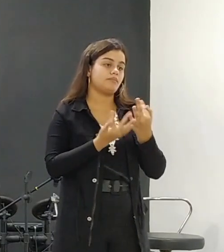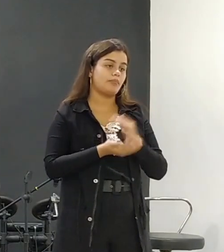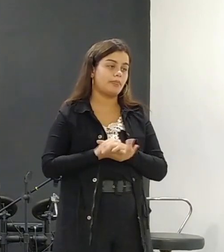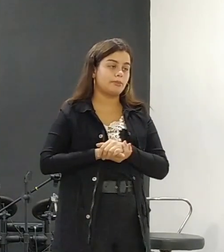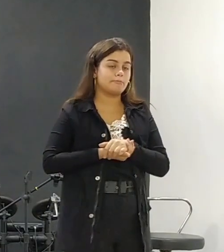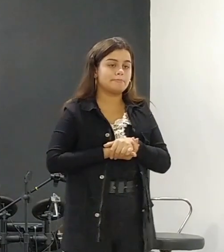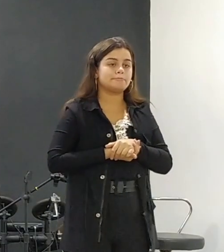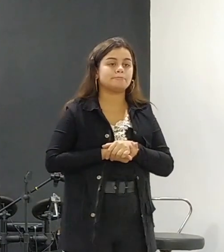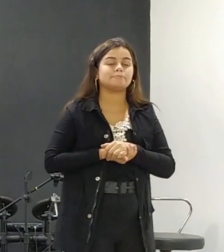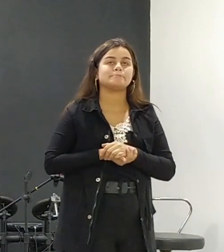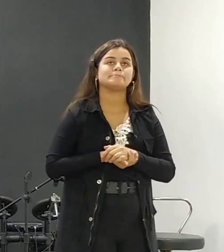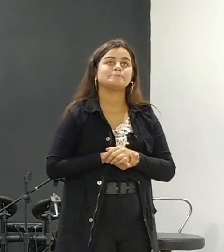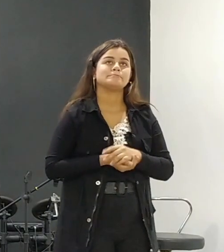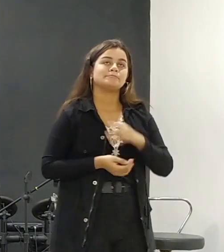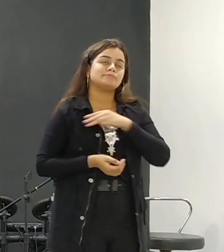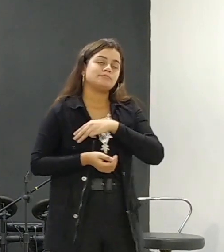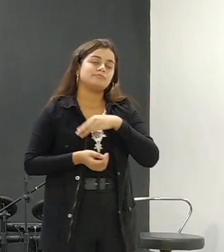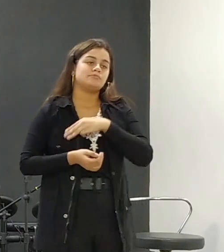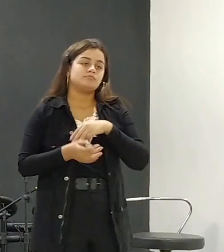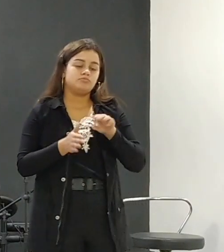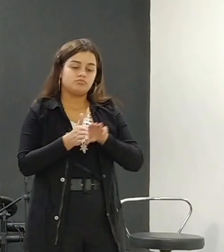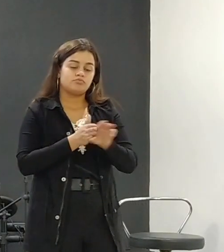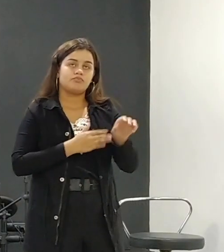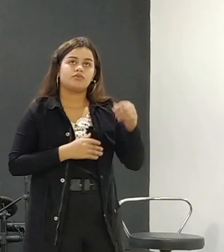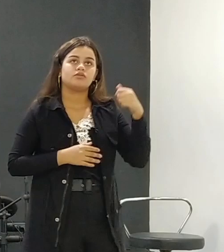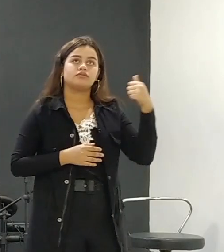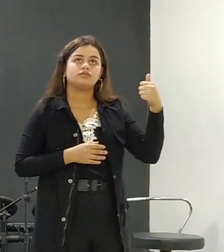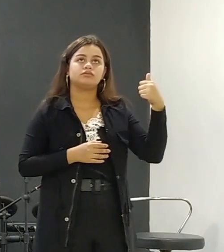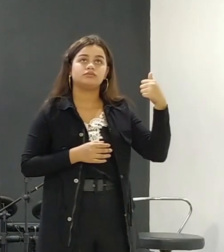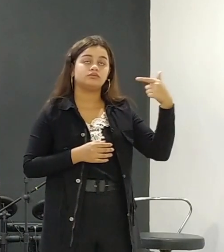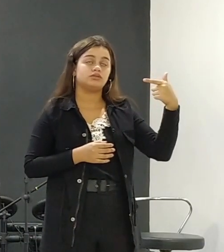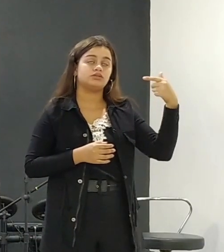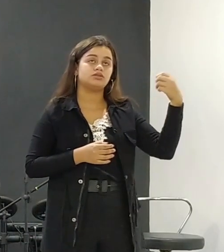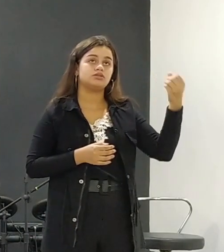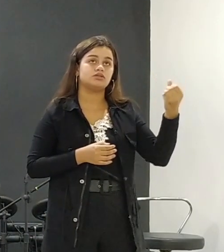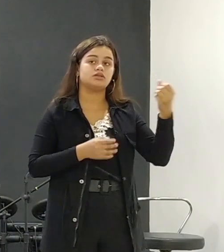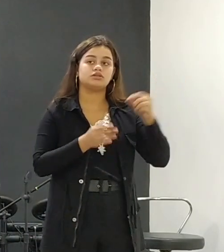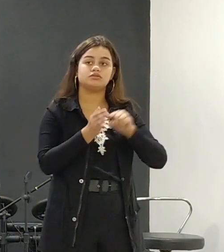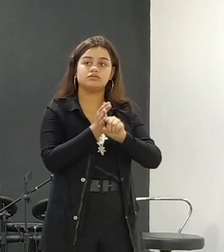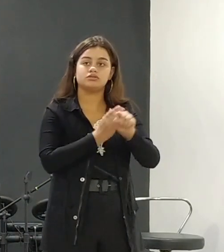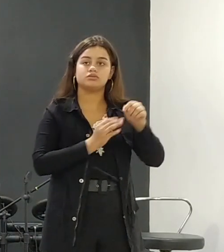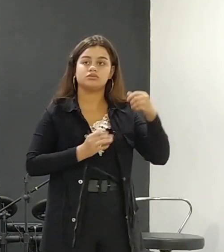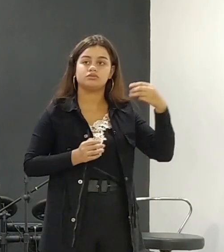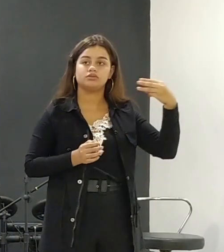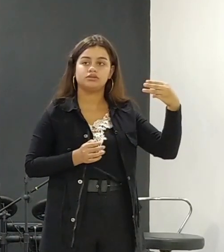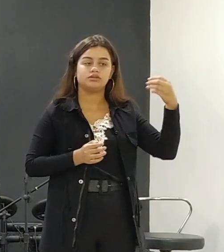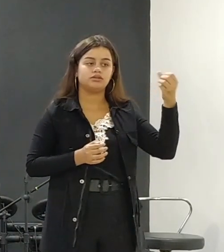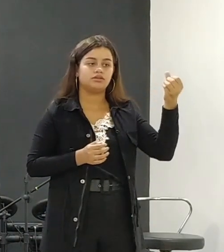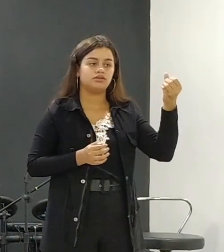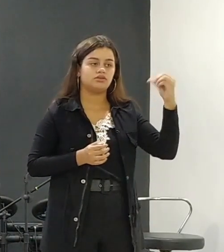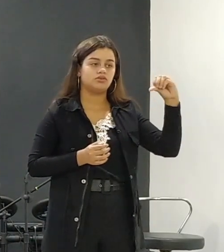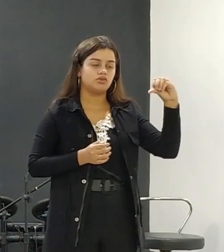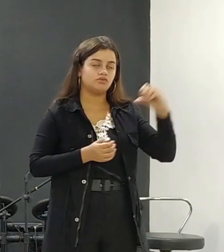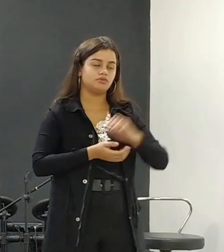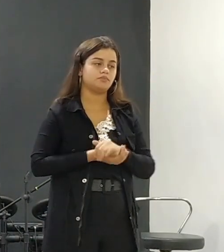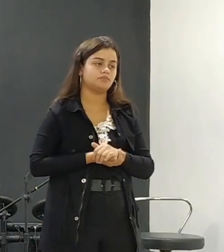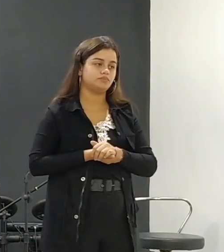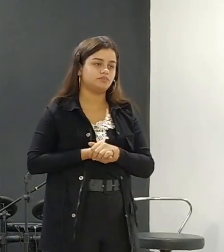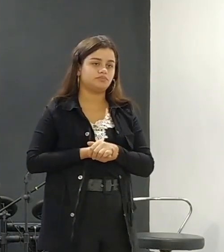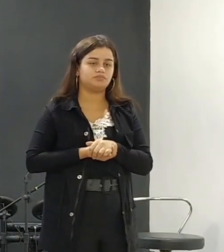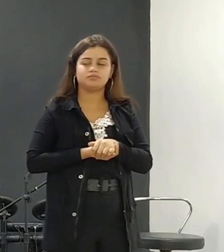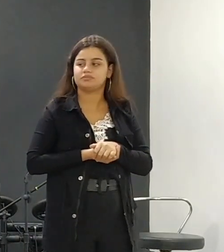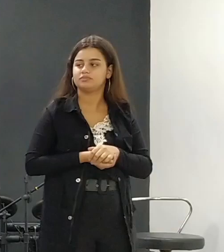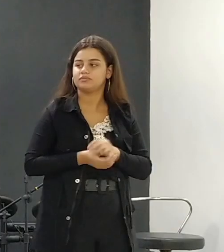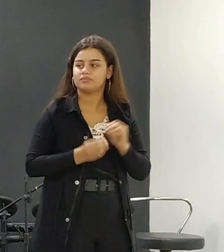acontecer. Mateus 26, 39. Mateus 26, 39, já caminhando para o final. Como diz aí o nosso